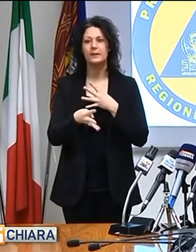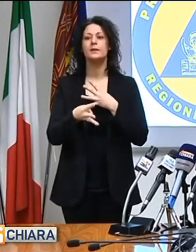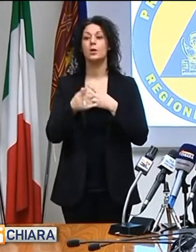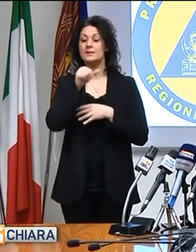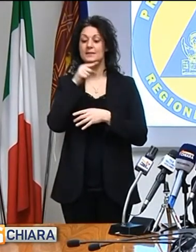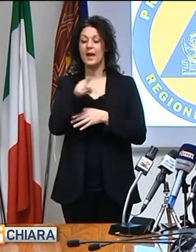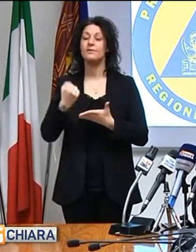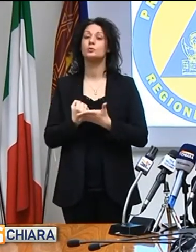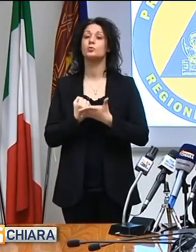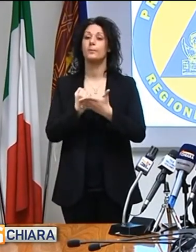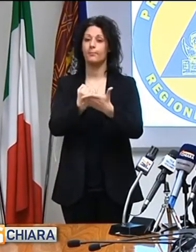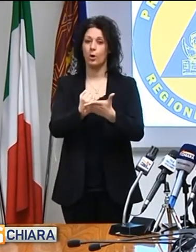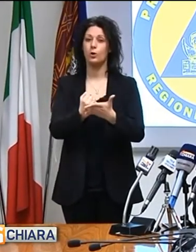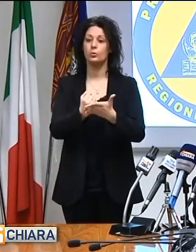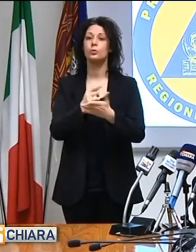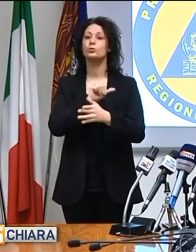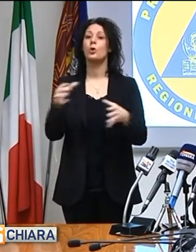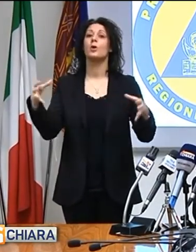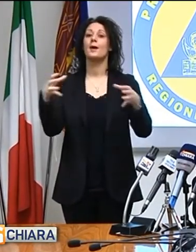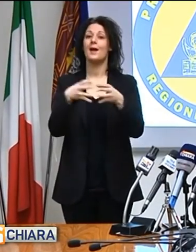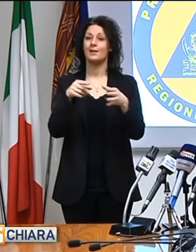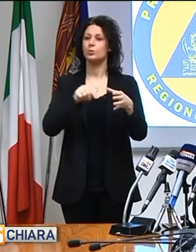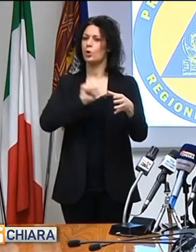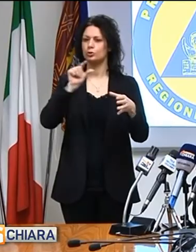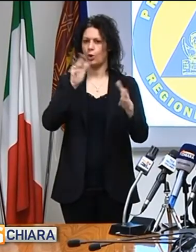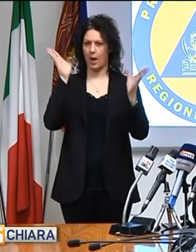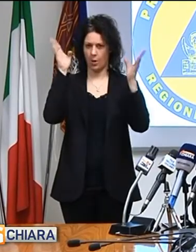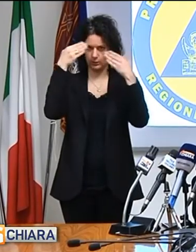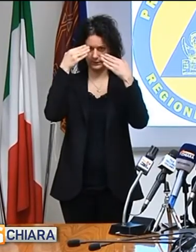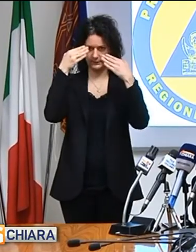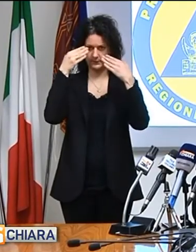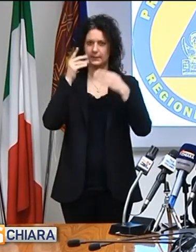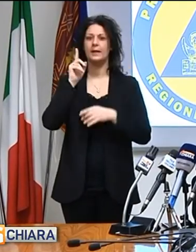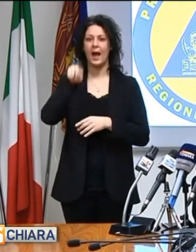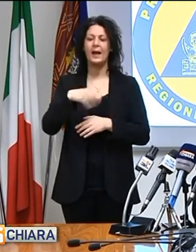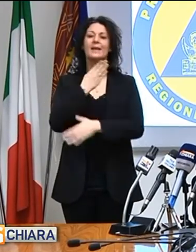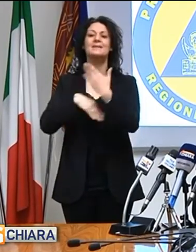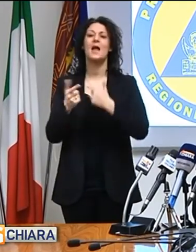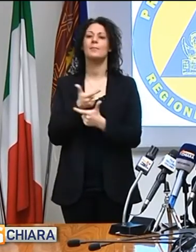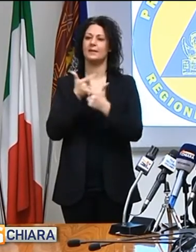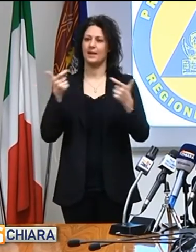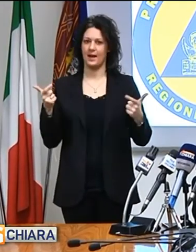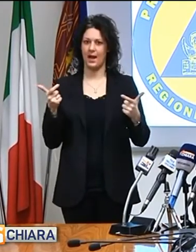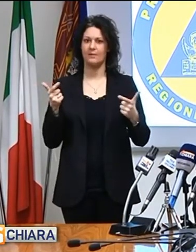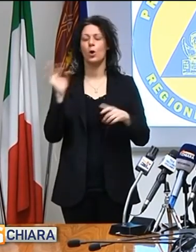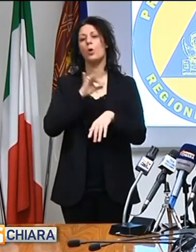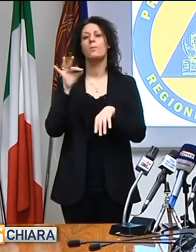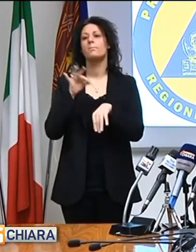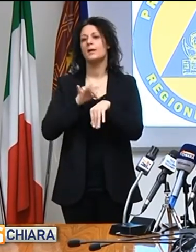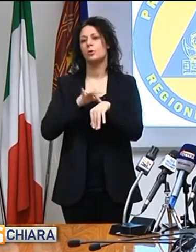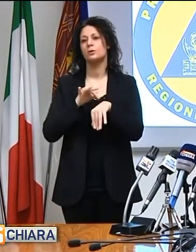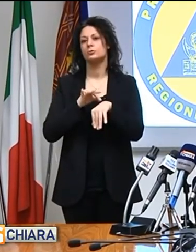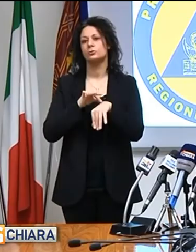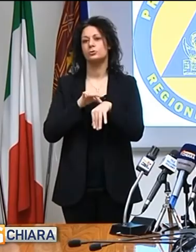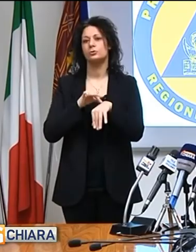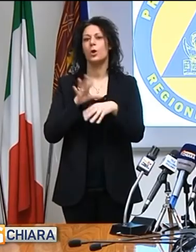di supporto. Quindi questa categoria non solo lo spettro dell'autismo, ma anche la disabilità grave, quindi patologie legate appunto